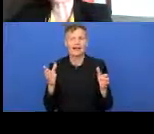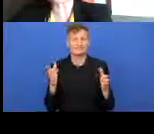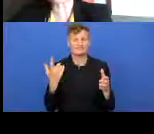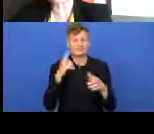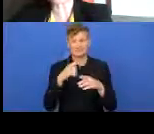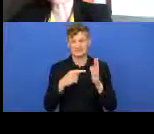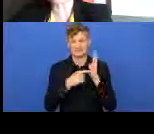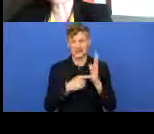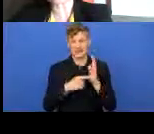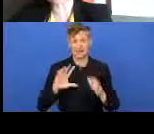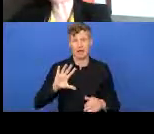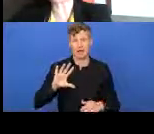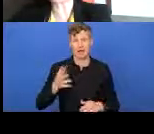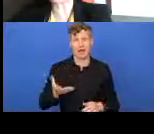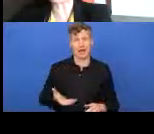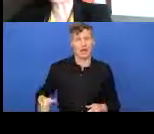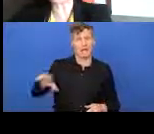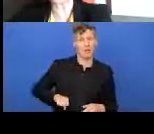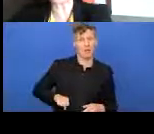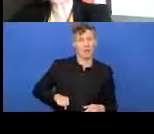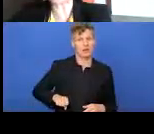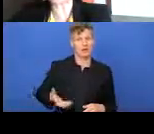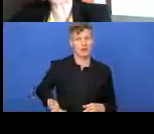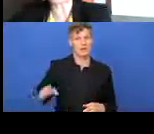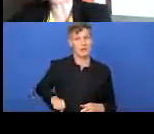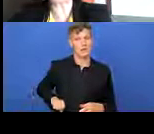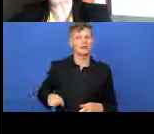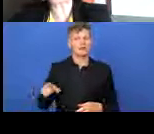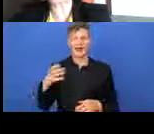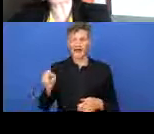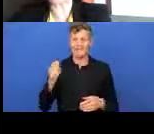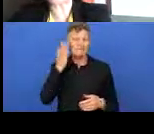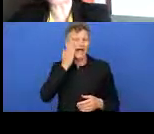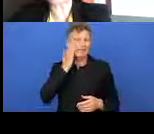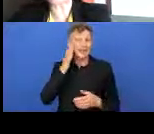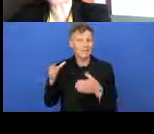déplacement, ethnicité. Par exemple, au Cambodge, il y a des instructions pour